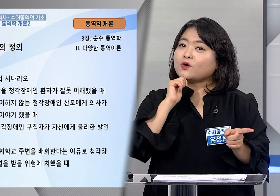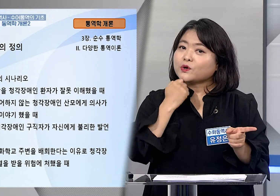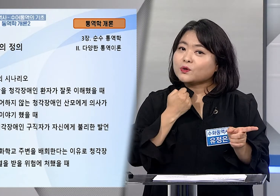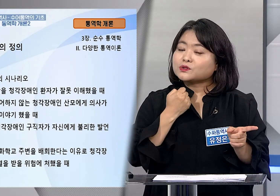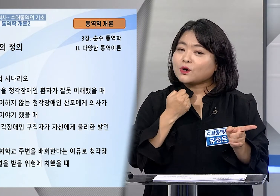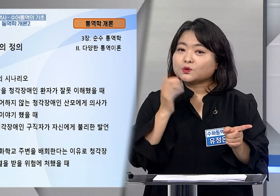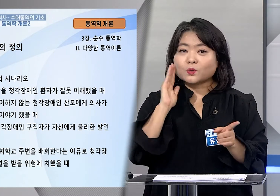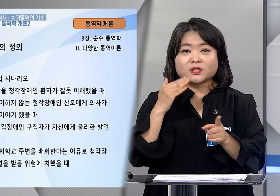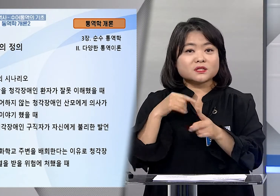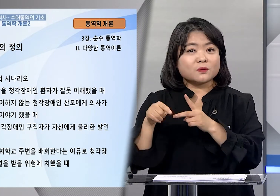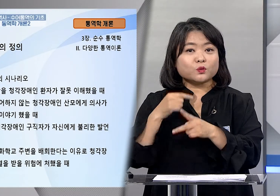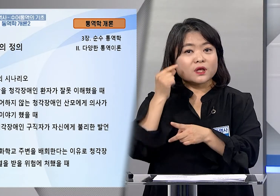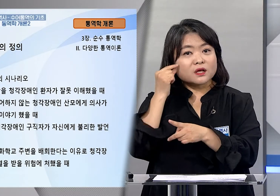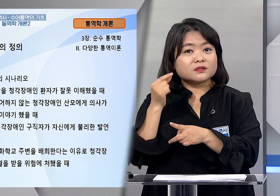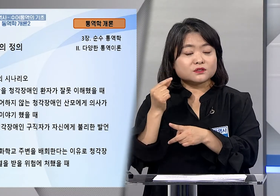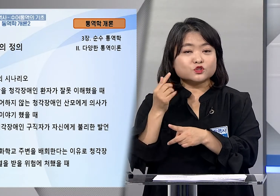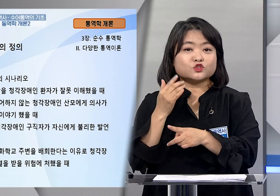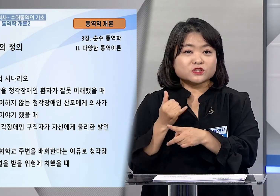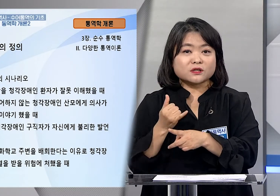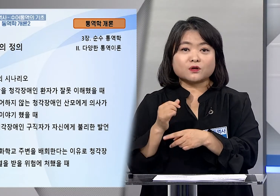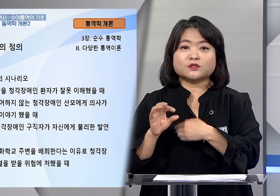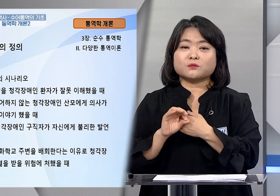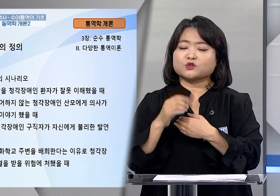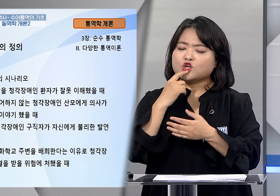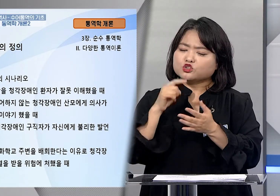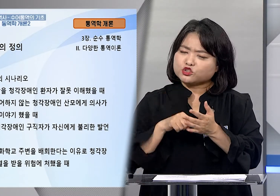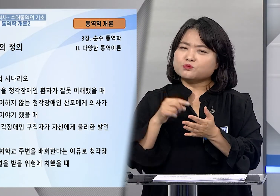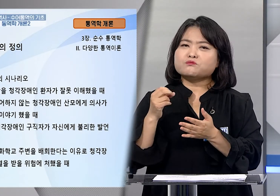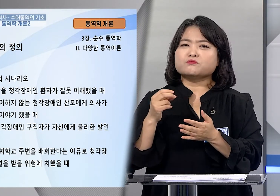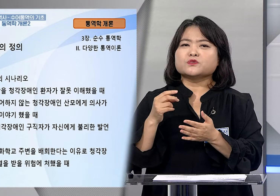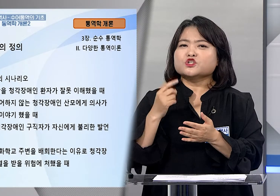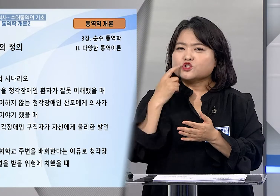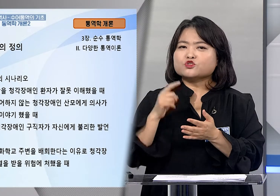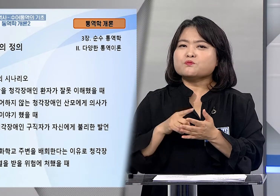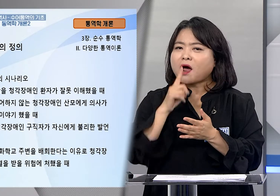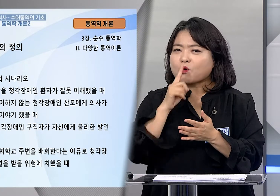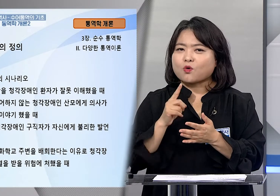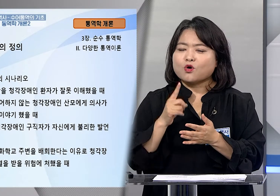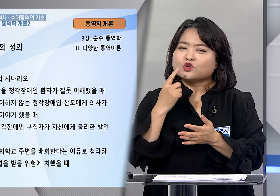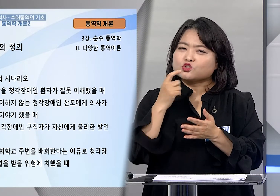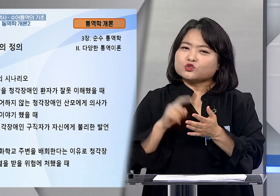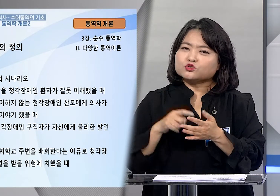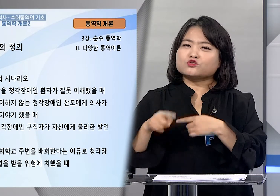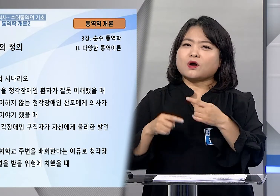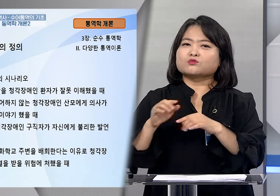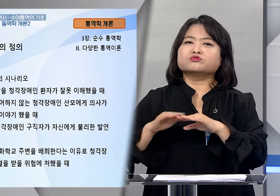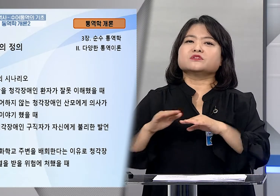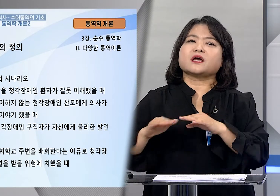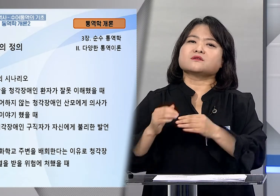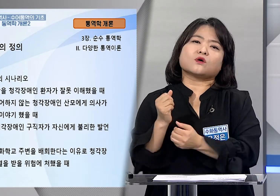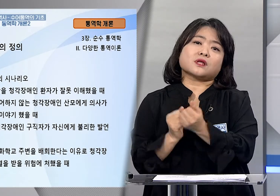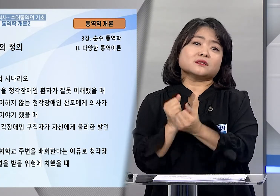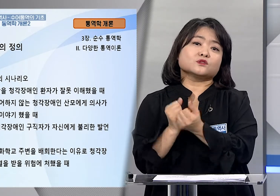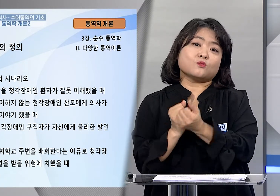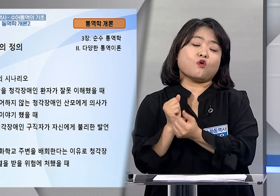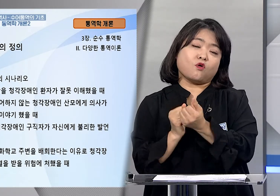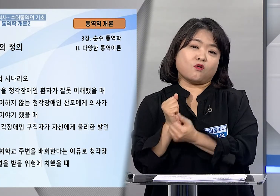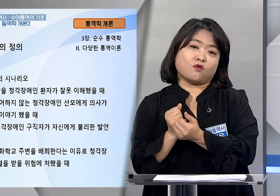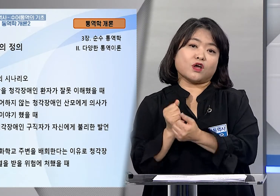어려워서 농인이 이해 못했을 수 있잖아요. 그러면 쉬운 말로, 쉬운 수화로 풀이해서 다시 설명해